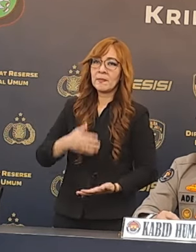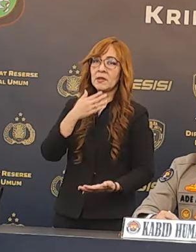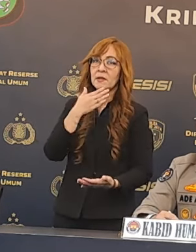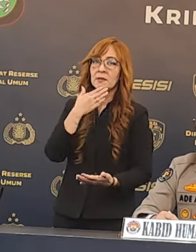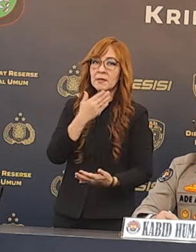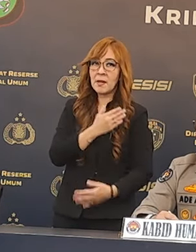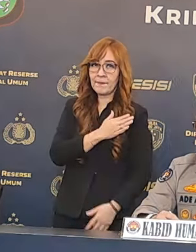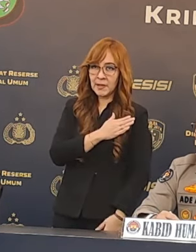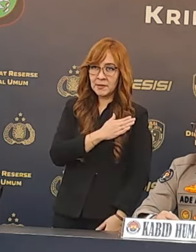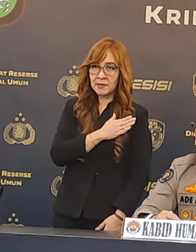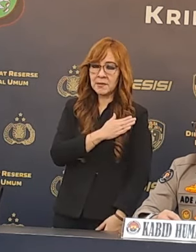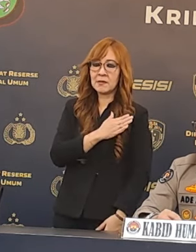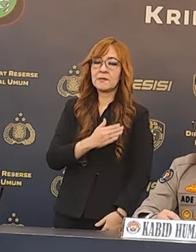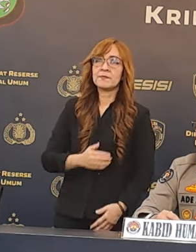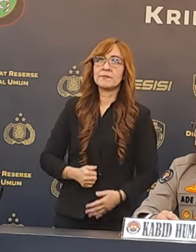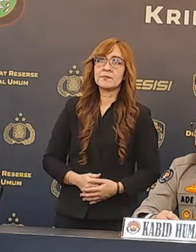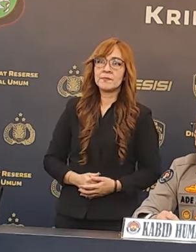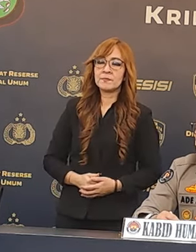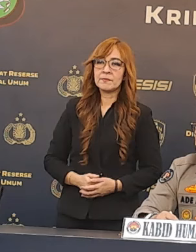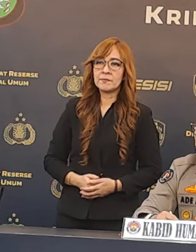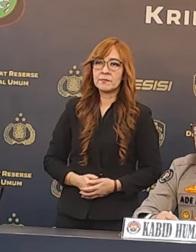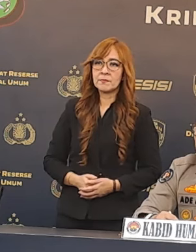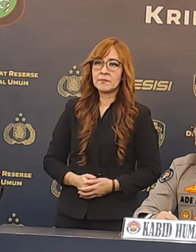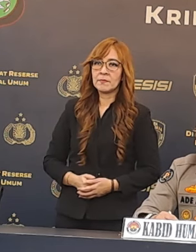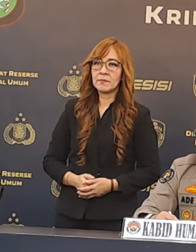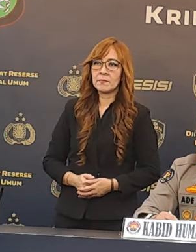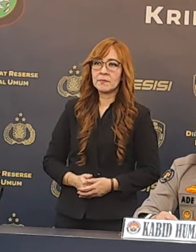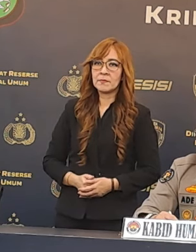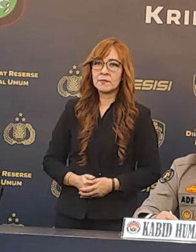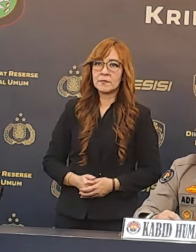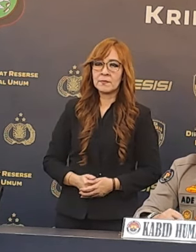Salam presisi. Pada